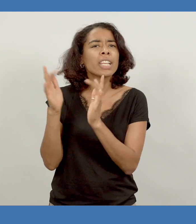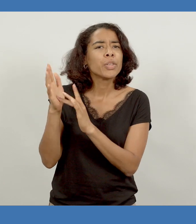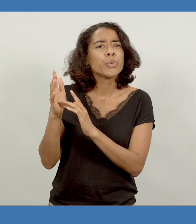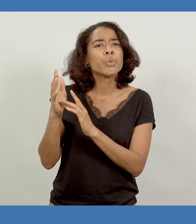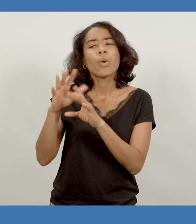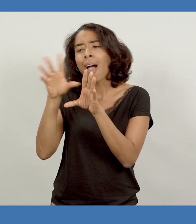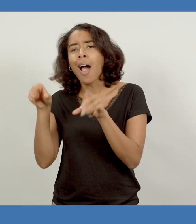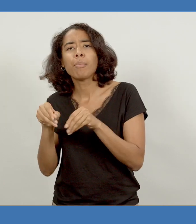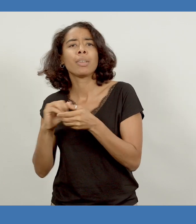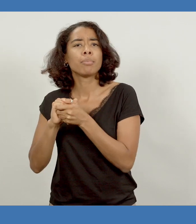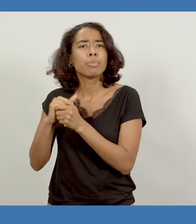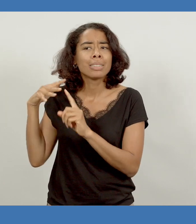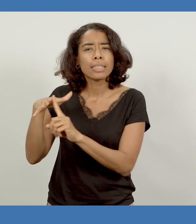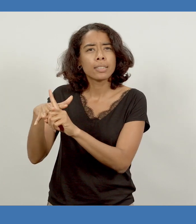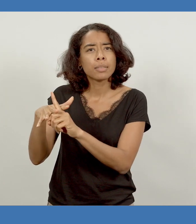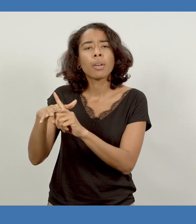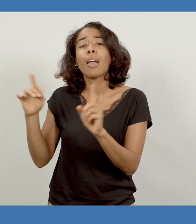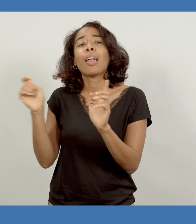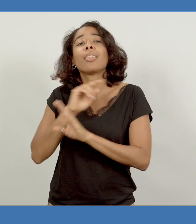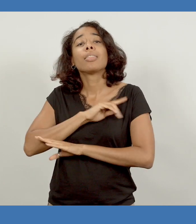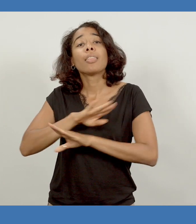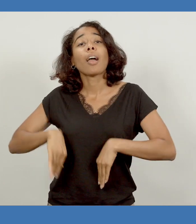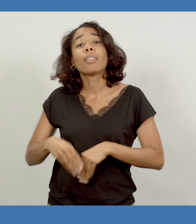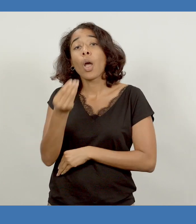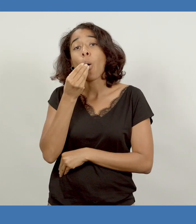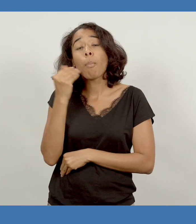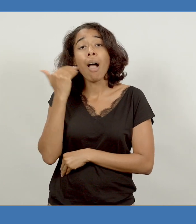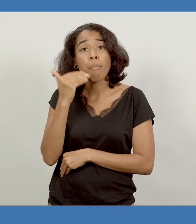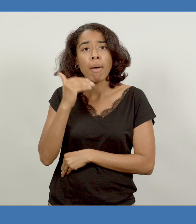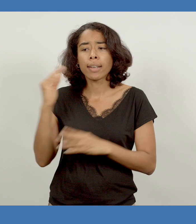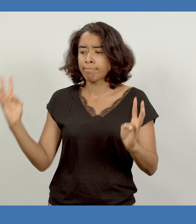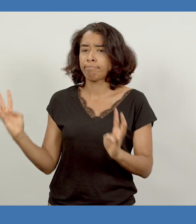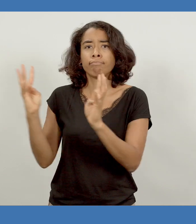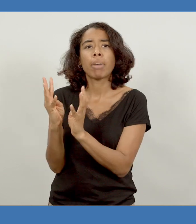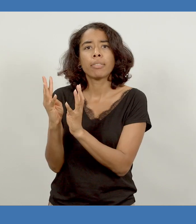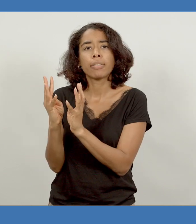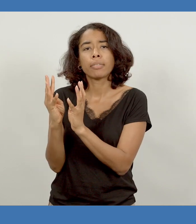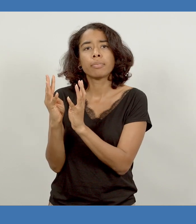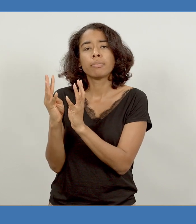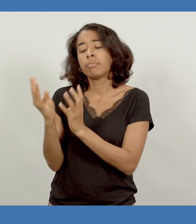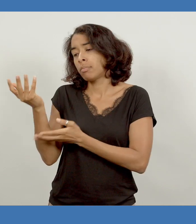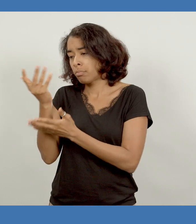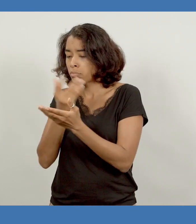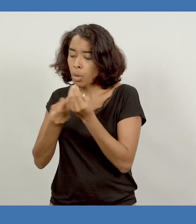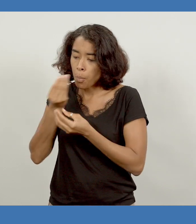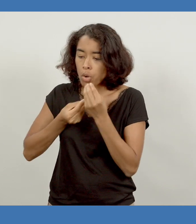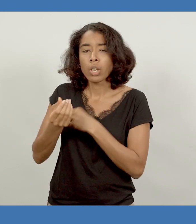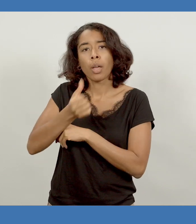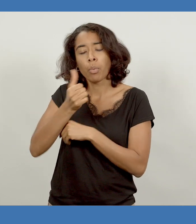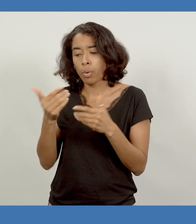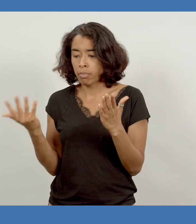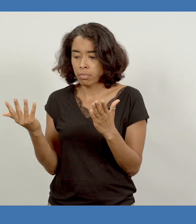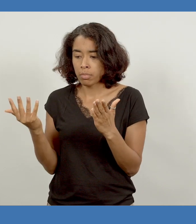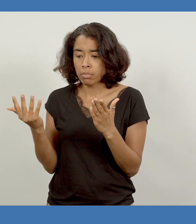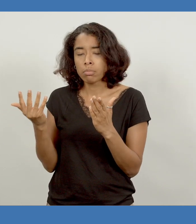siens ont chanté lorsqu'ils étaient réunis pour la dernière Pâque. Ils se sont réunis, ils se sont posés, et qu'est-ce qu'ils ont